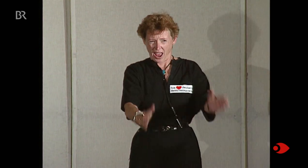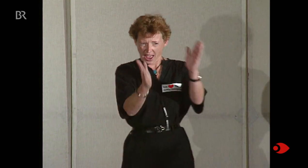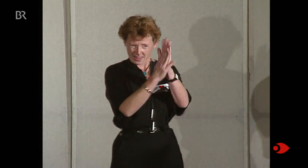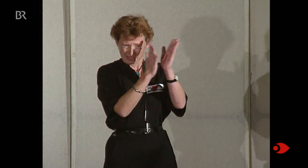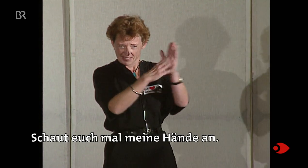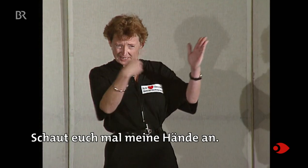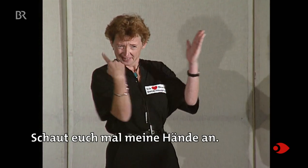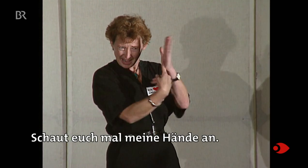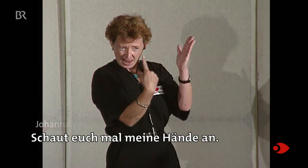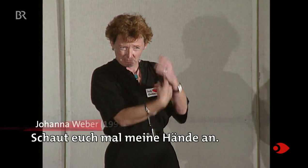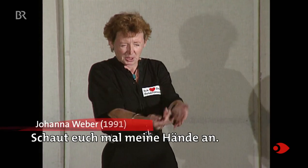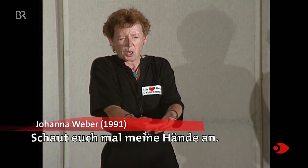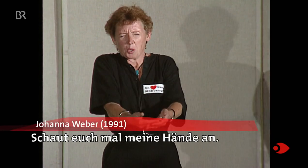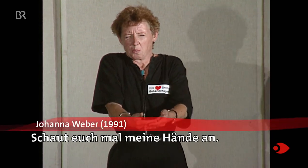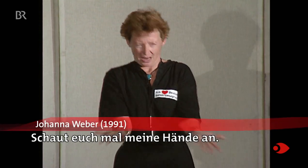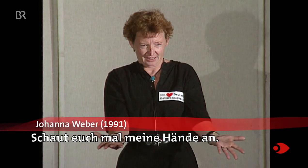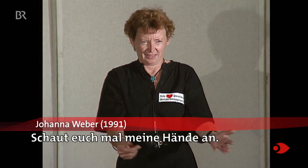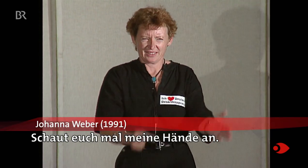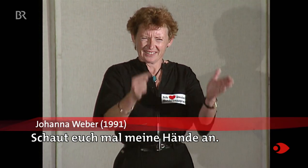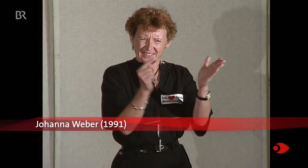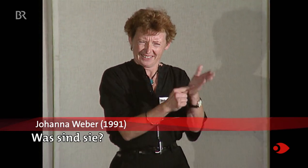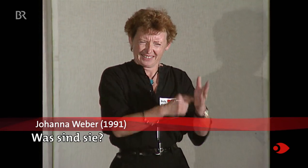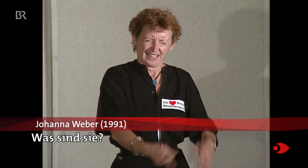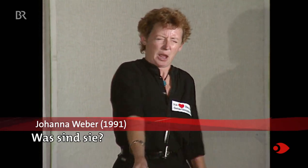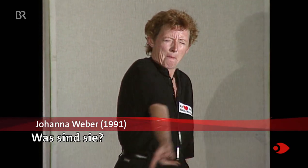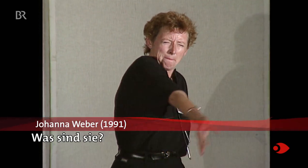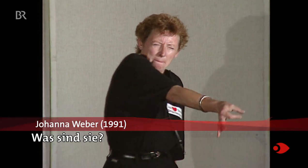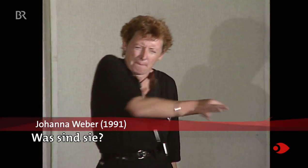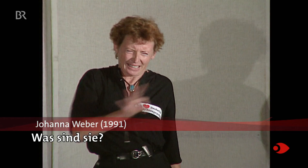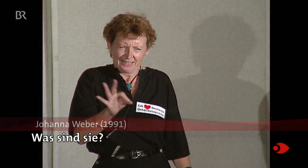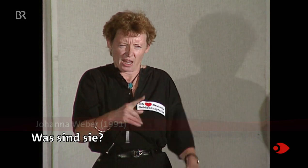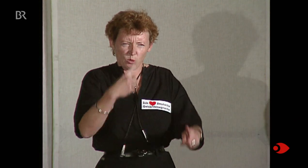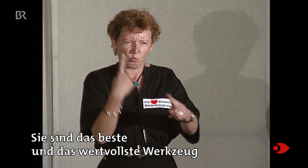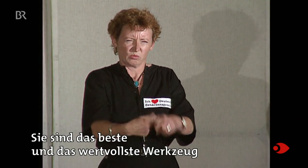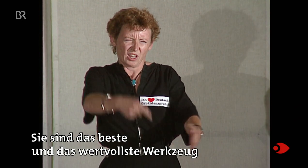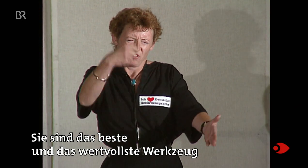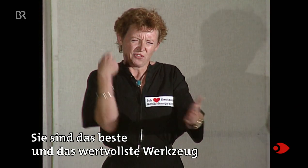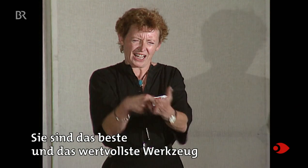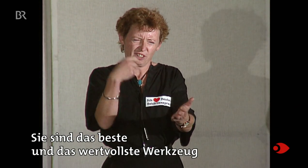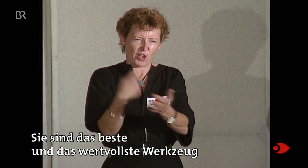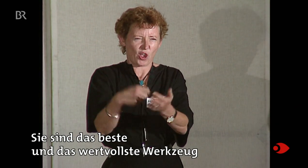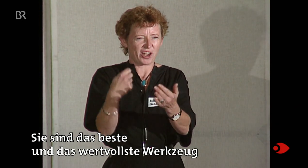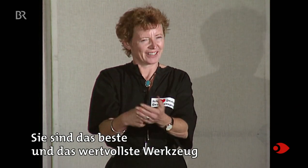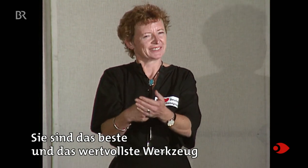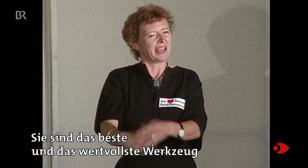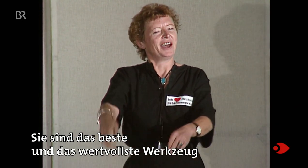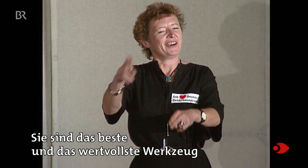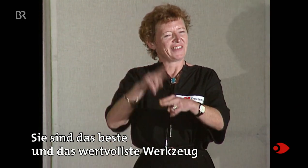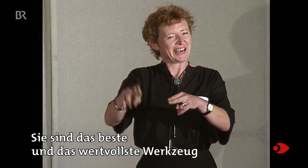Schaut euch mal meine Hände an. Was sind sie? Sie sind das beste und das wertvollste